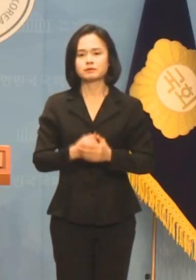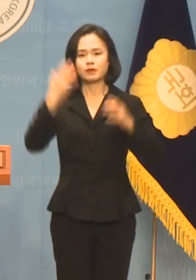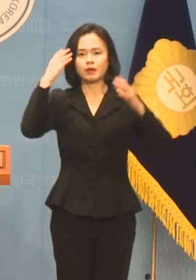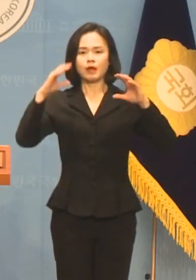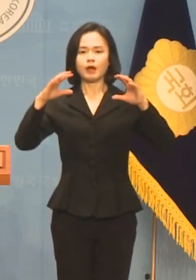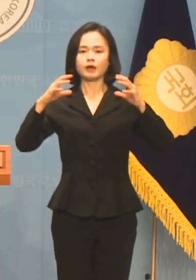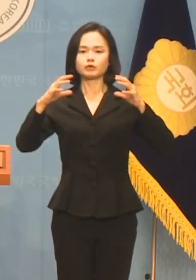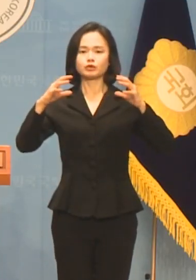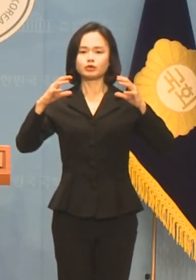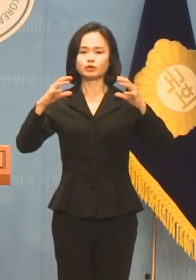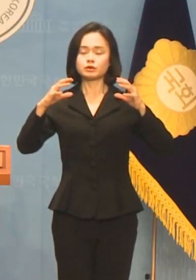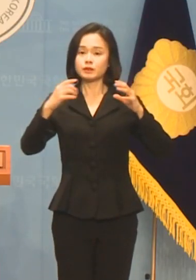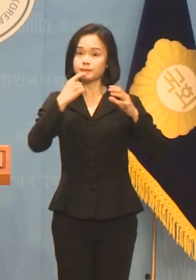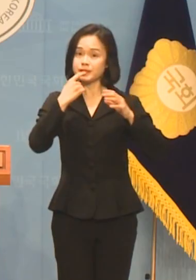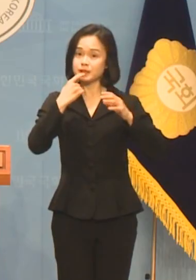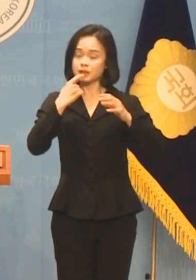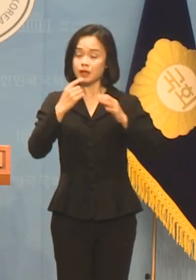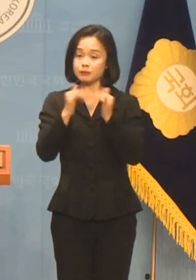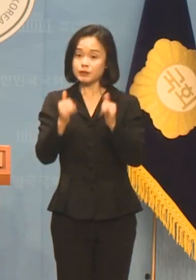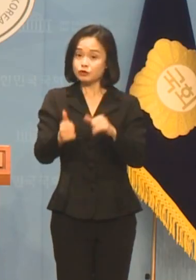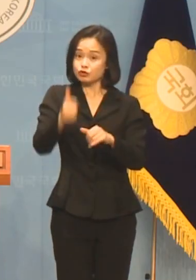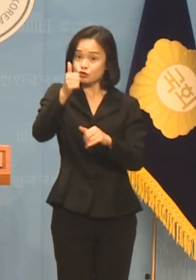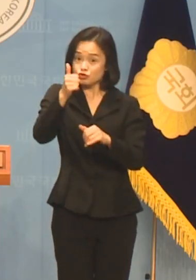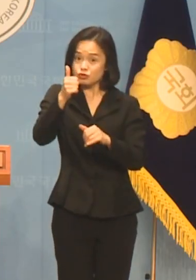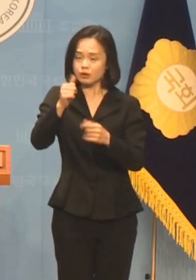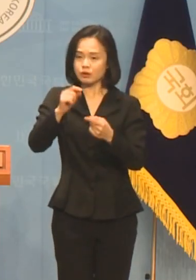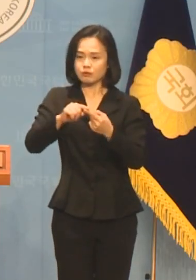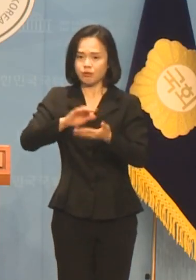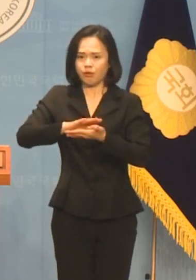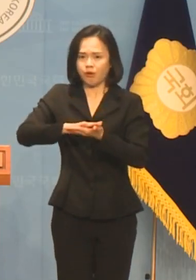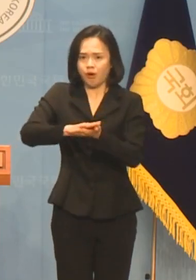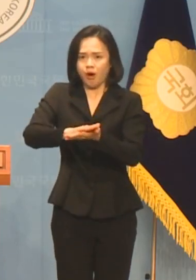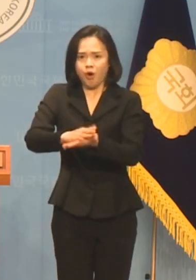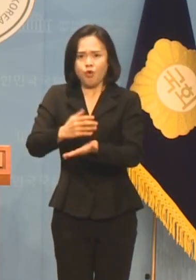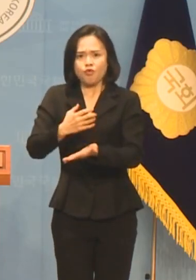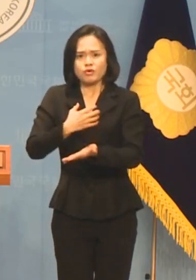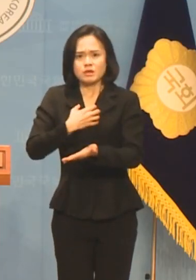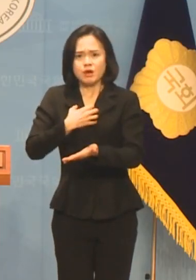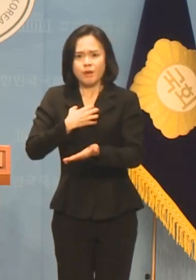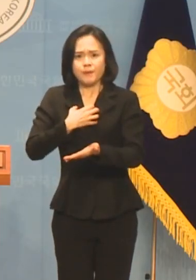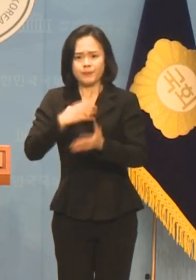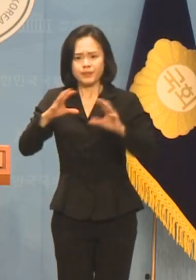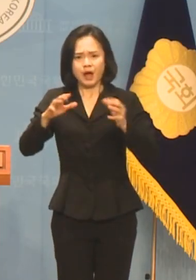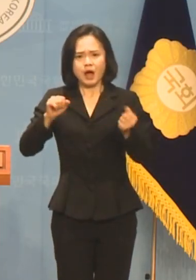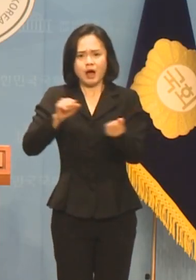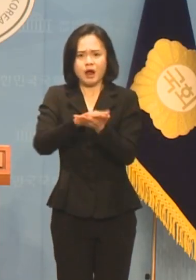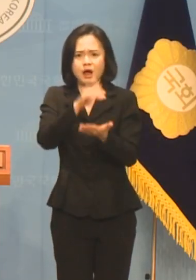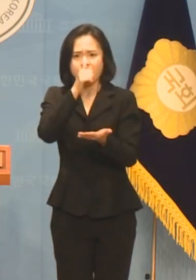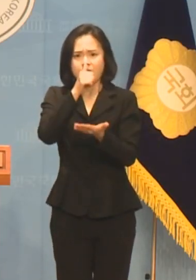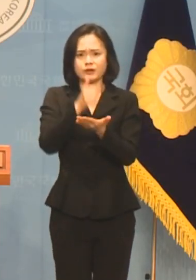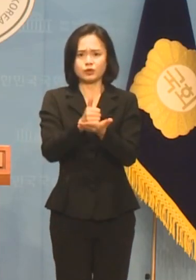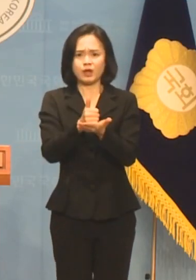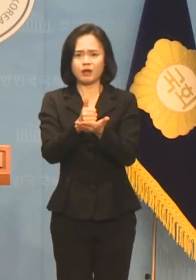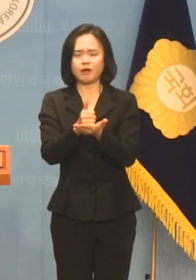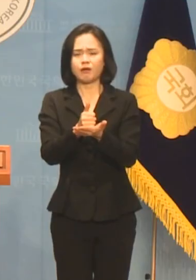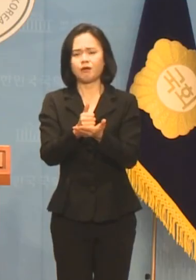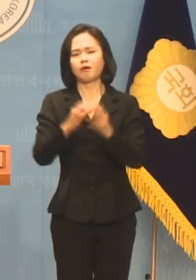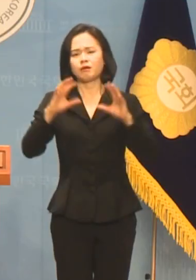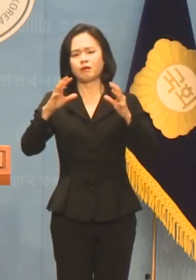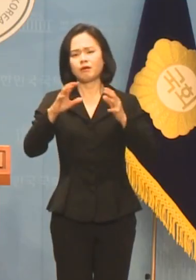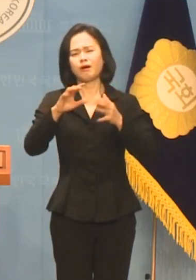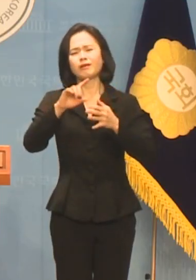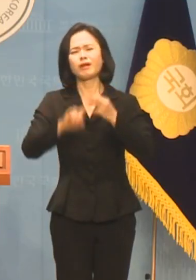있었던 내란죄, 그리고 그 내란죄의 우두머리가 하필이면 국가 권력 서열 1위인 대통령,